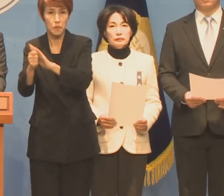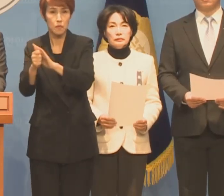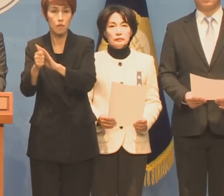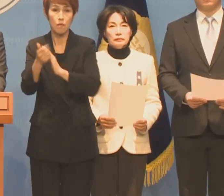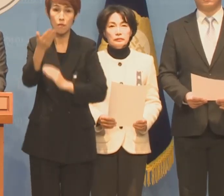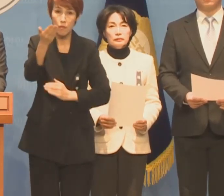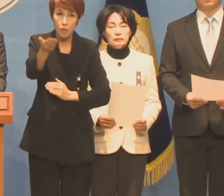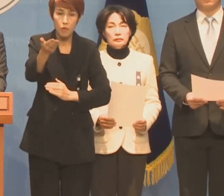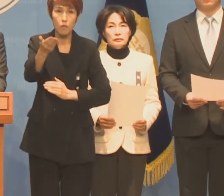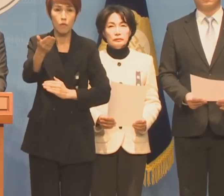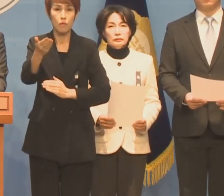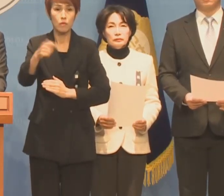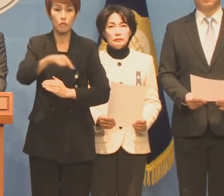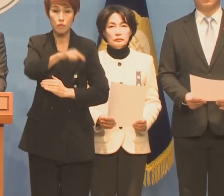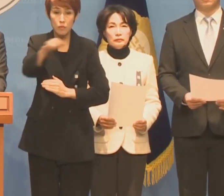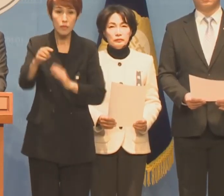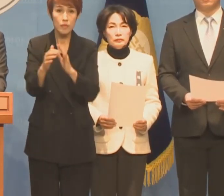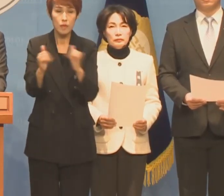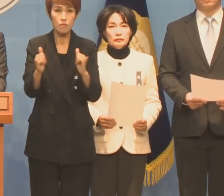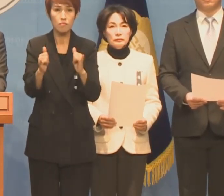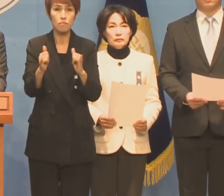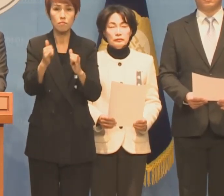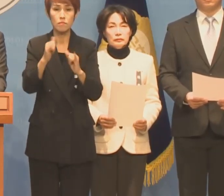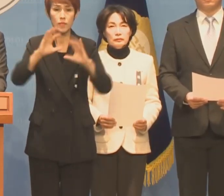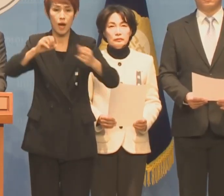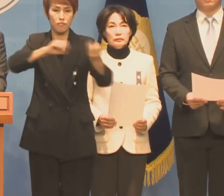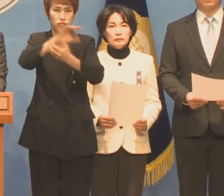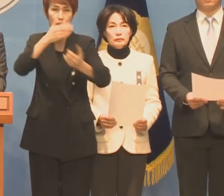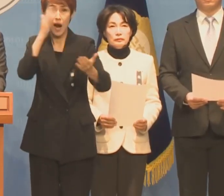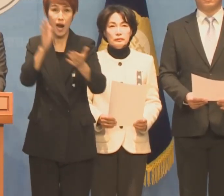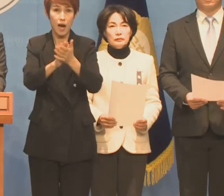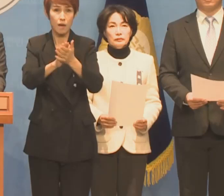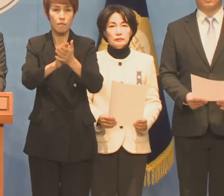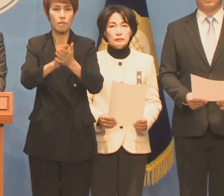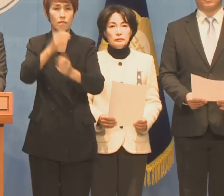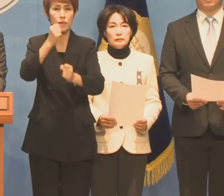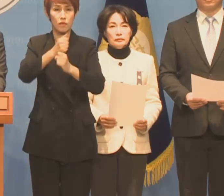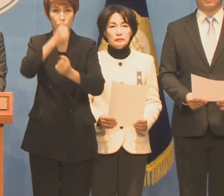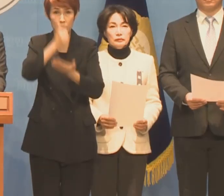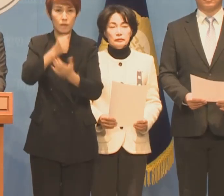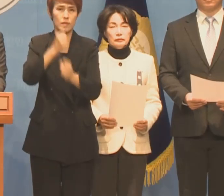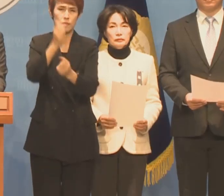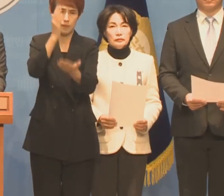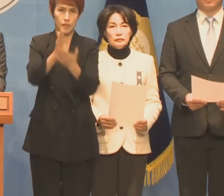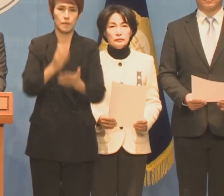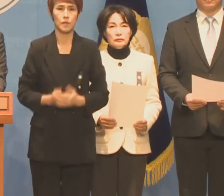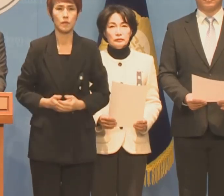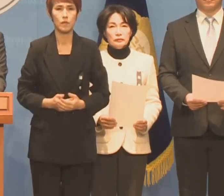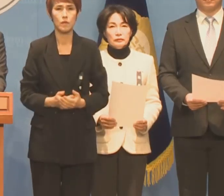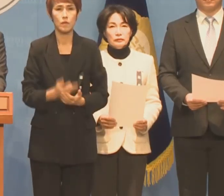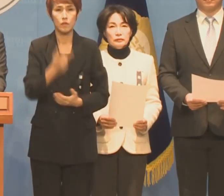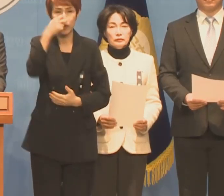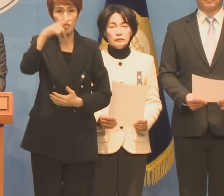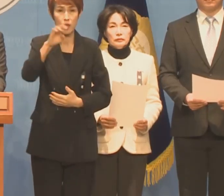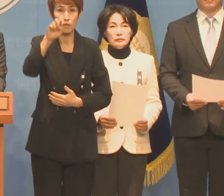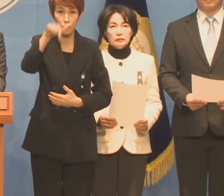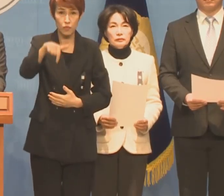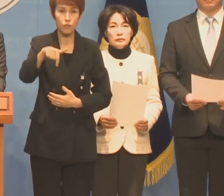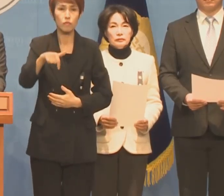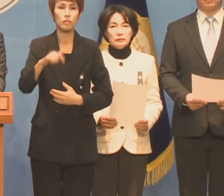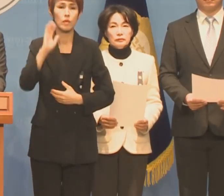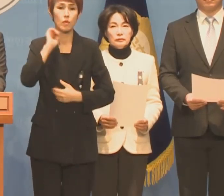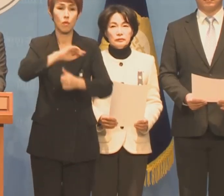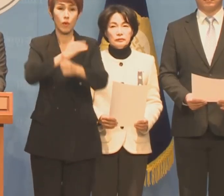후배들이 내란범으로 전락하는 우를 범하지 말라. 최상목 권한대행은 적법